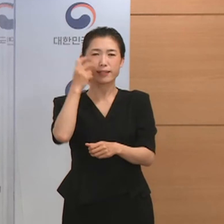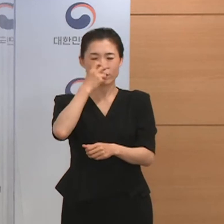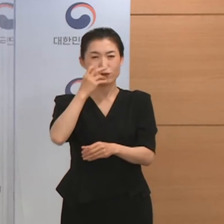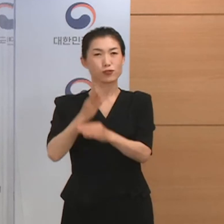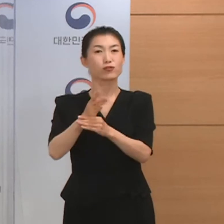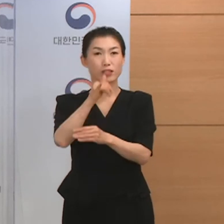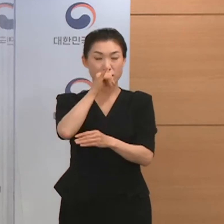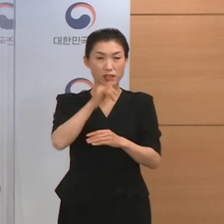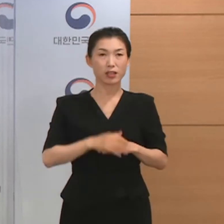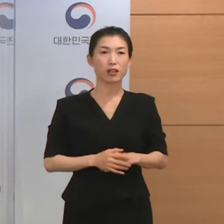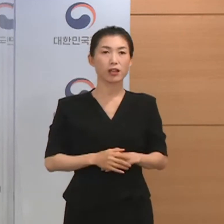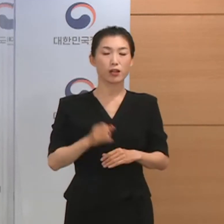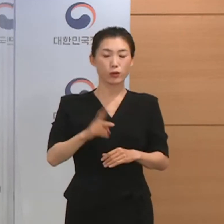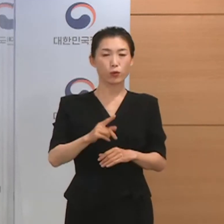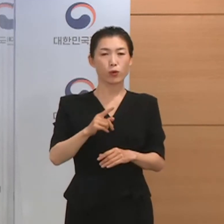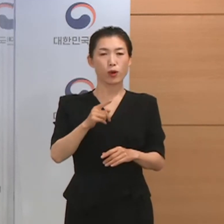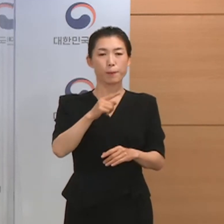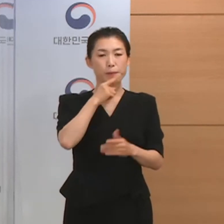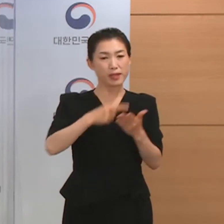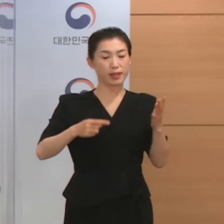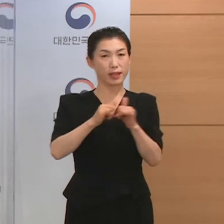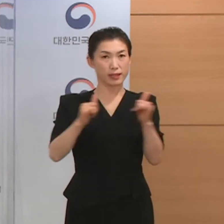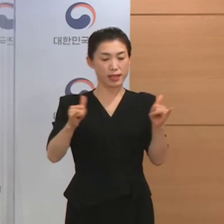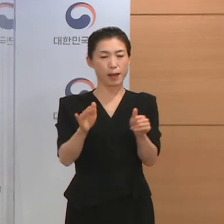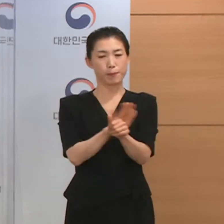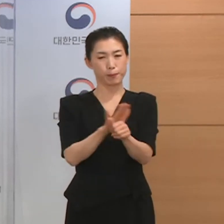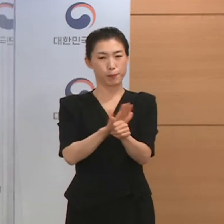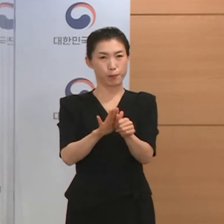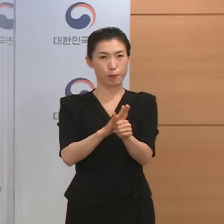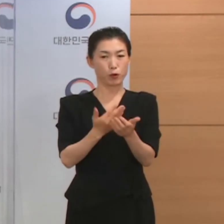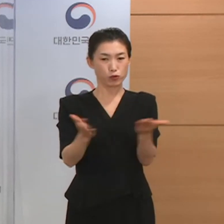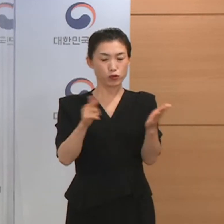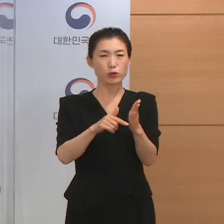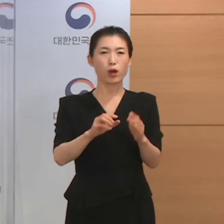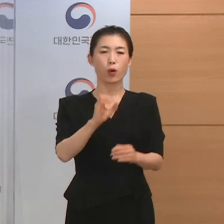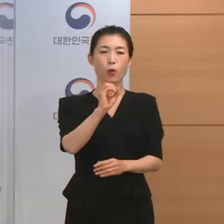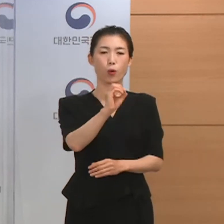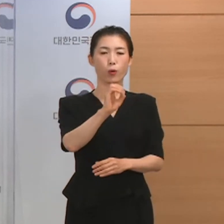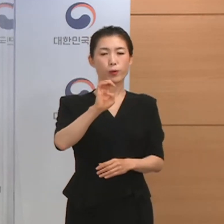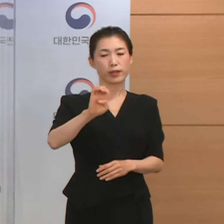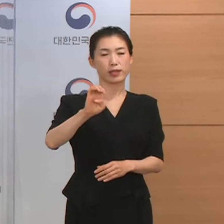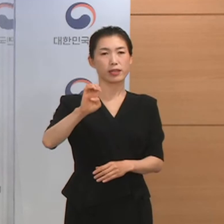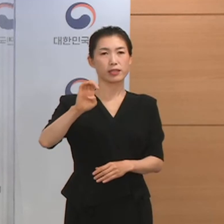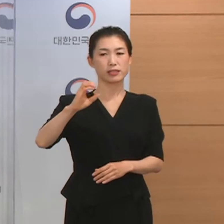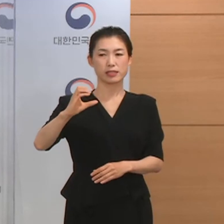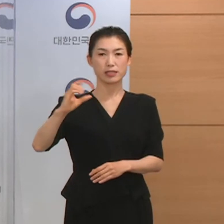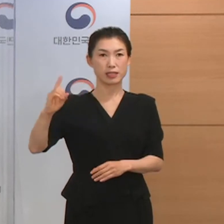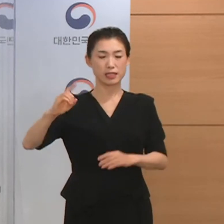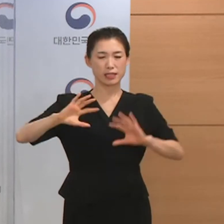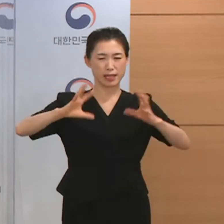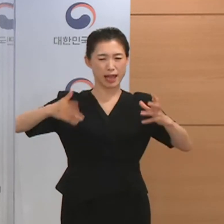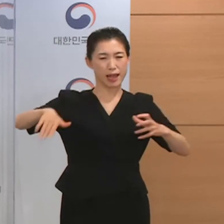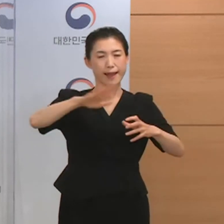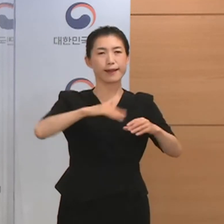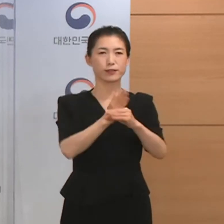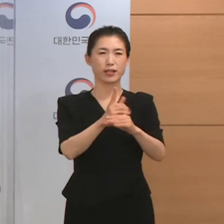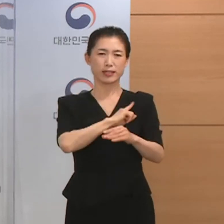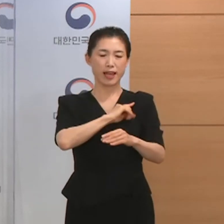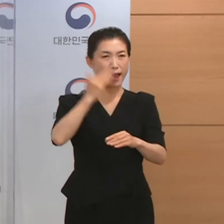보상 체계는 현재 OECD 국가 내에서 가장 넓은 기준을 써서 현재 인과성